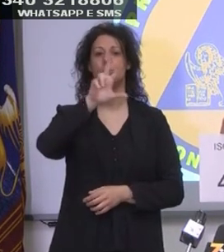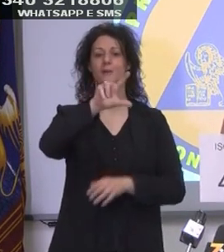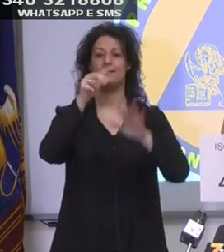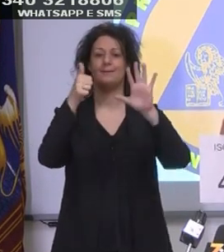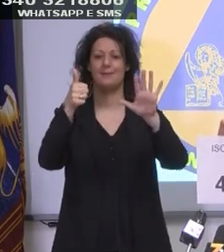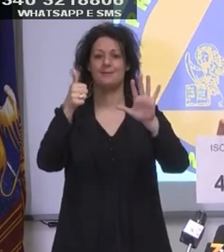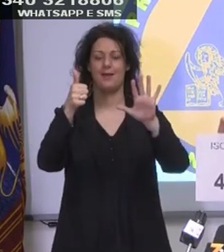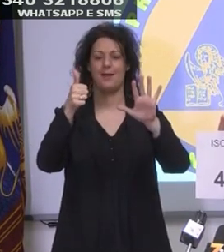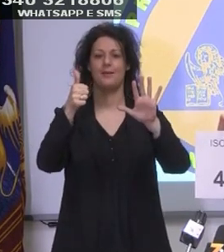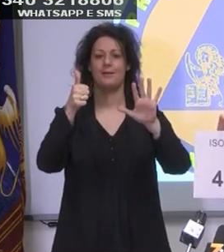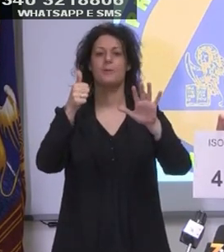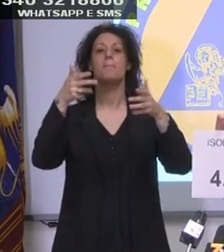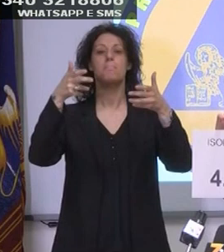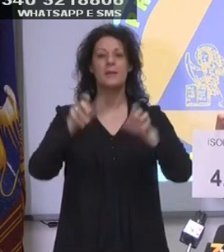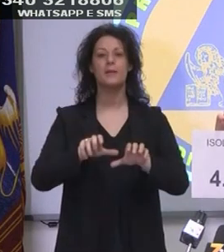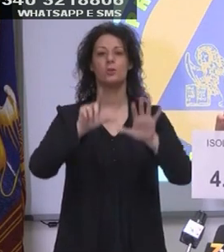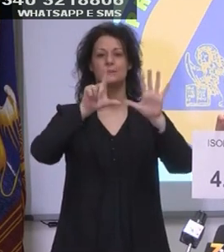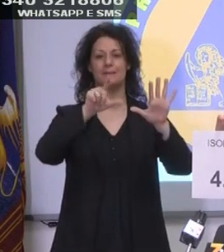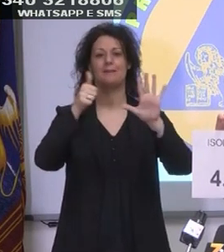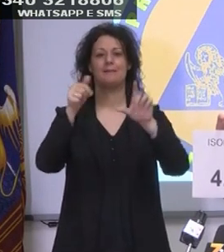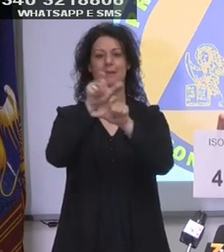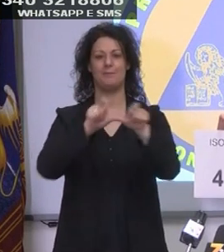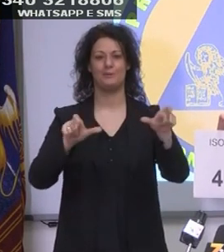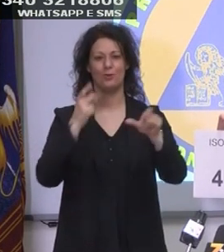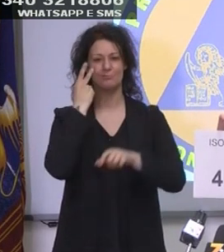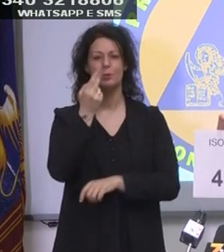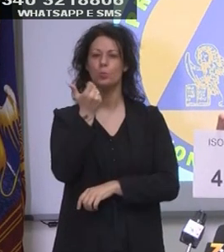4.436, meno 76, vedete continua a calare.